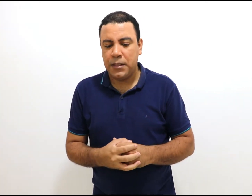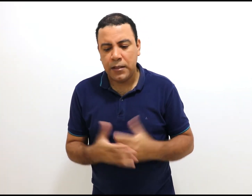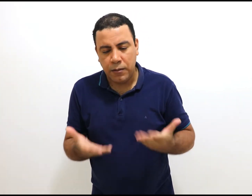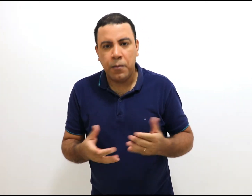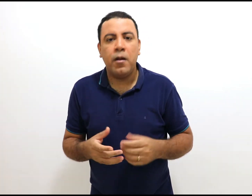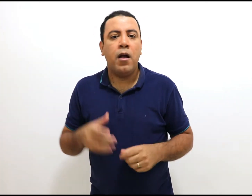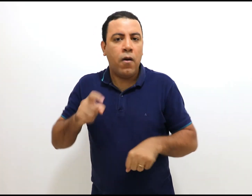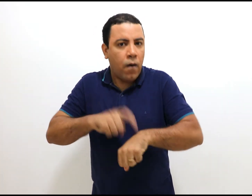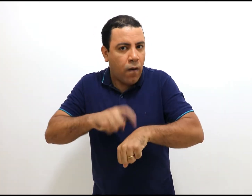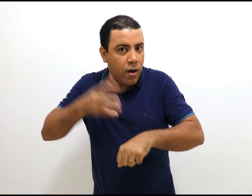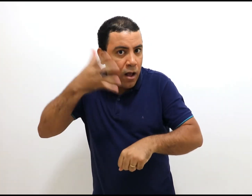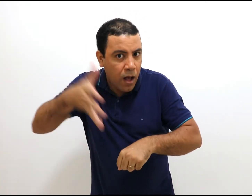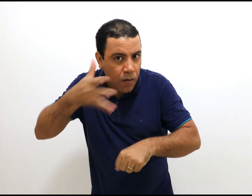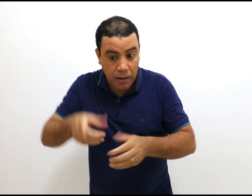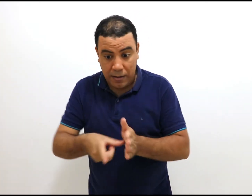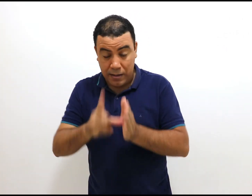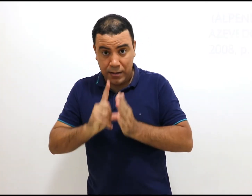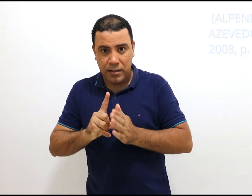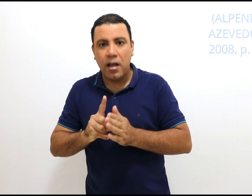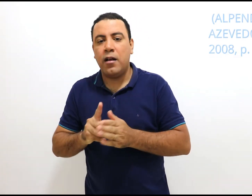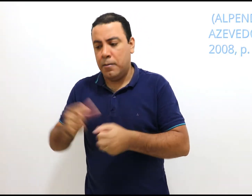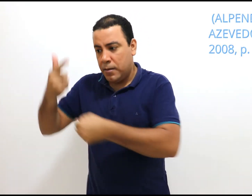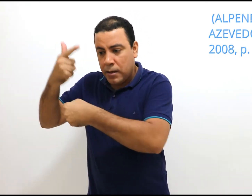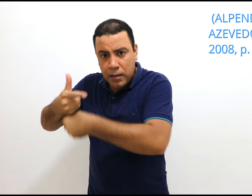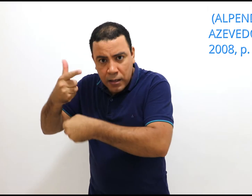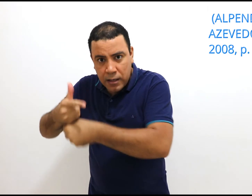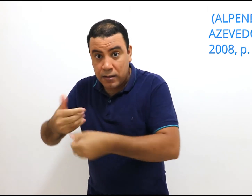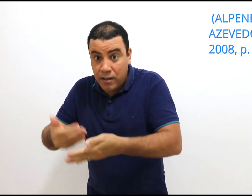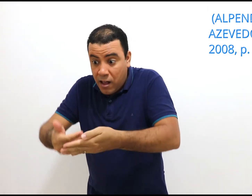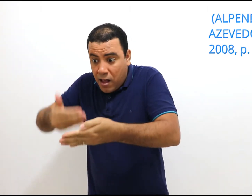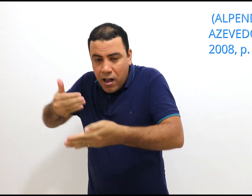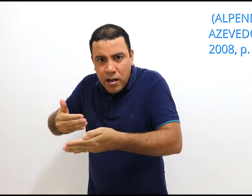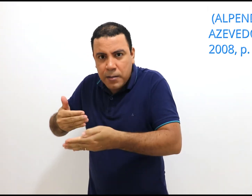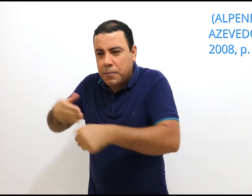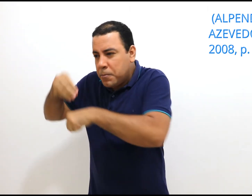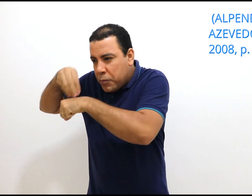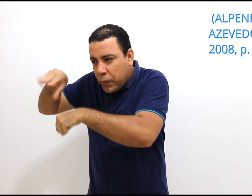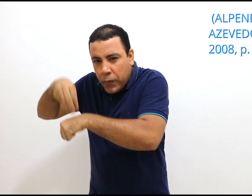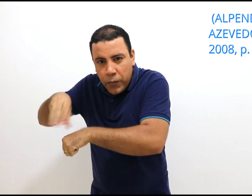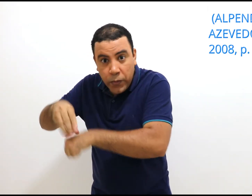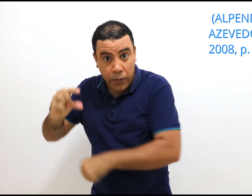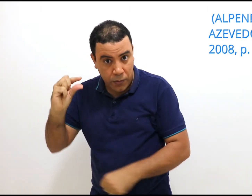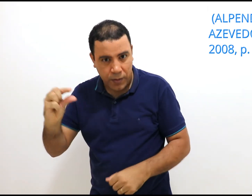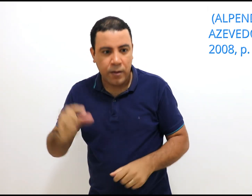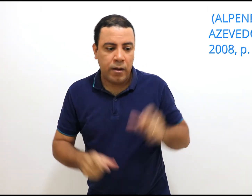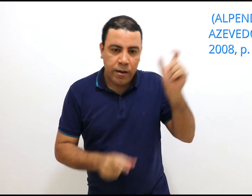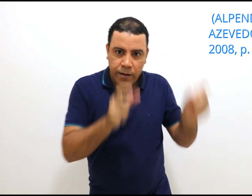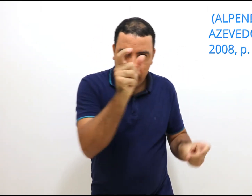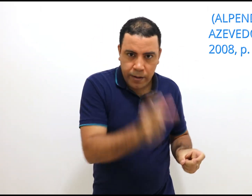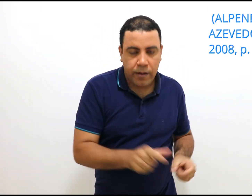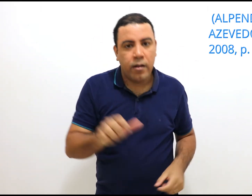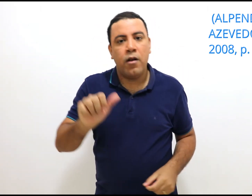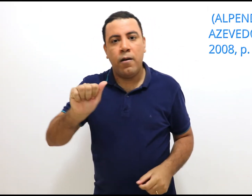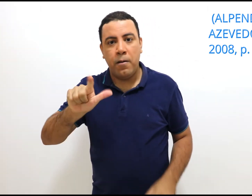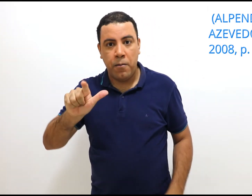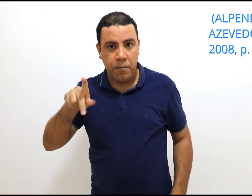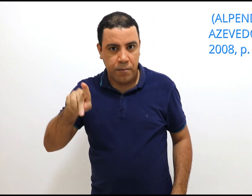de exposição, oferecendo uma antecipação lexical, conforme Alpendre e